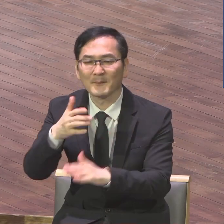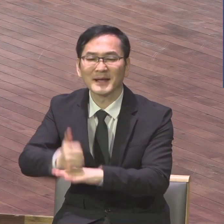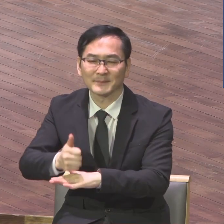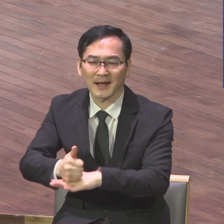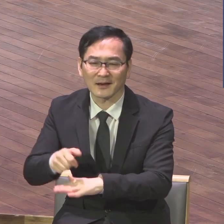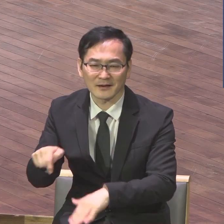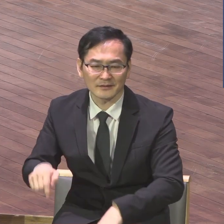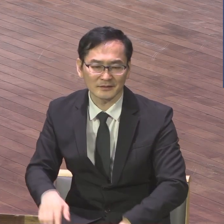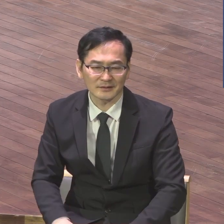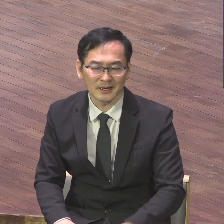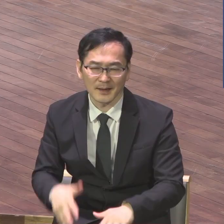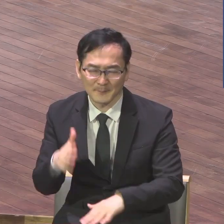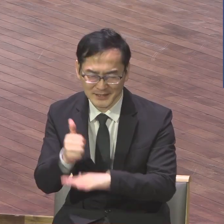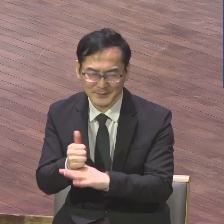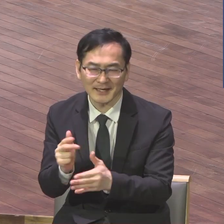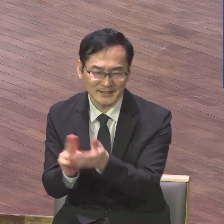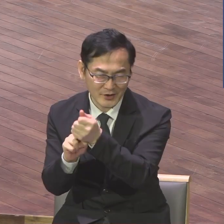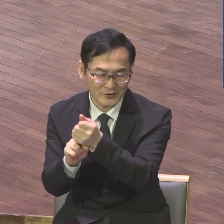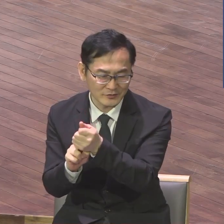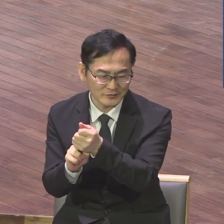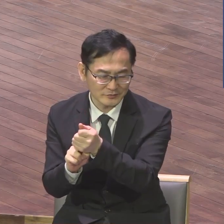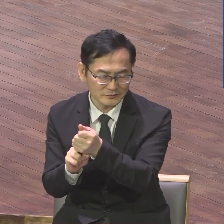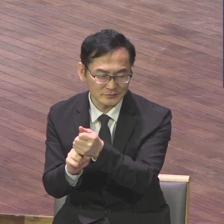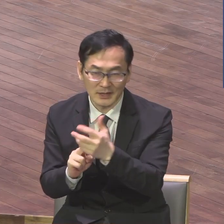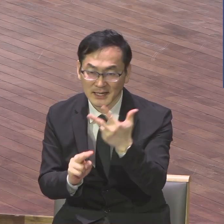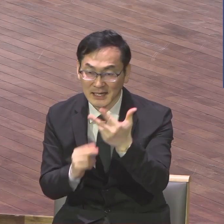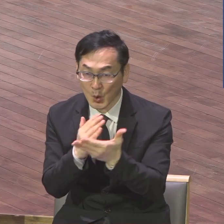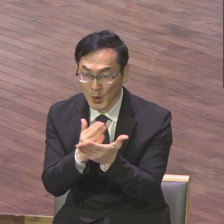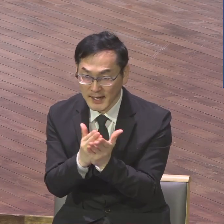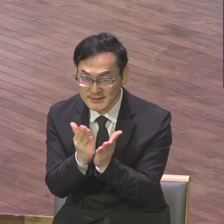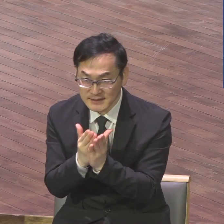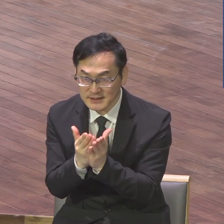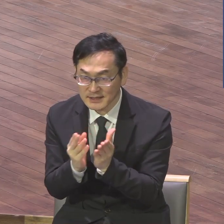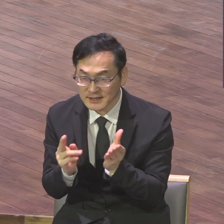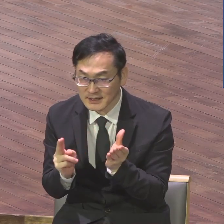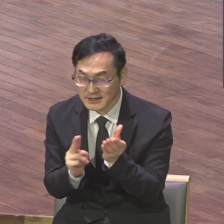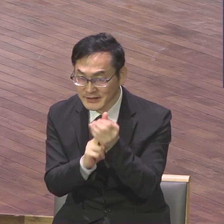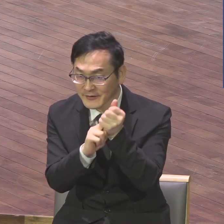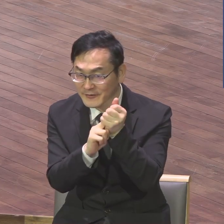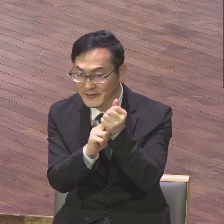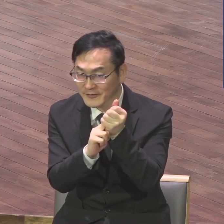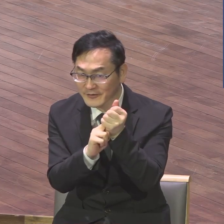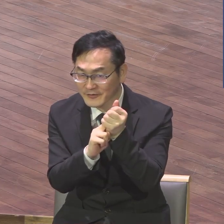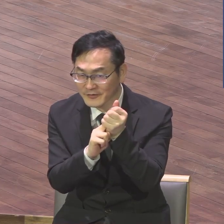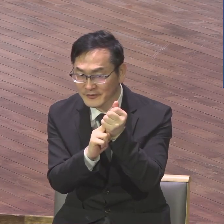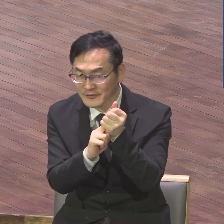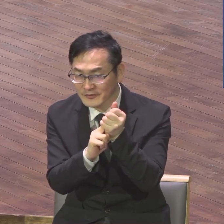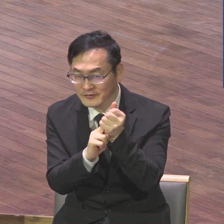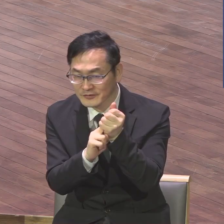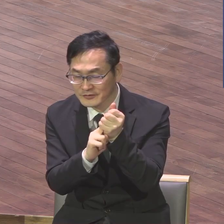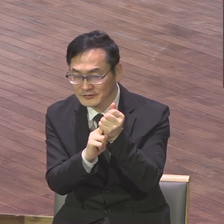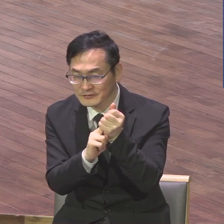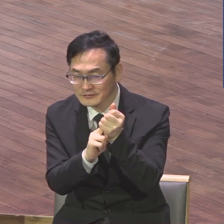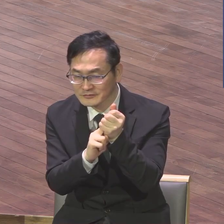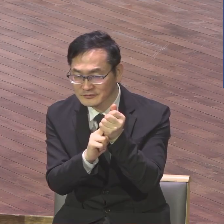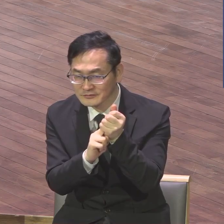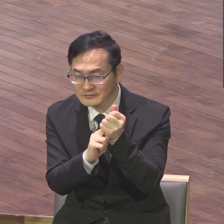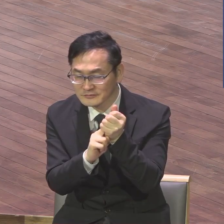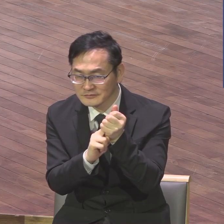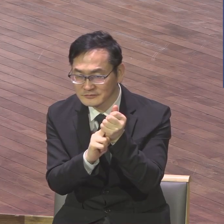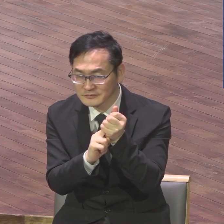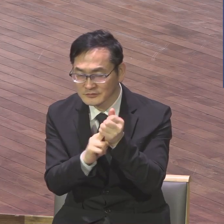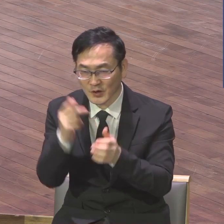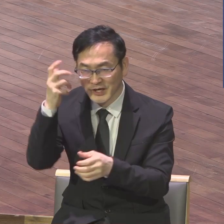동시에 이 예수님의 7가지 영적 정체성 중에서 한 가지를 보여준